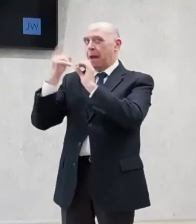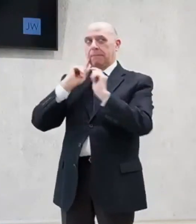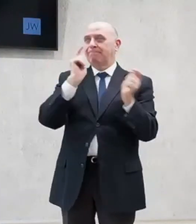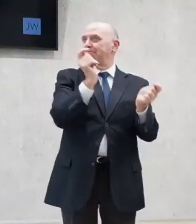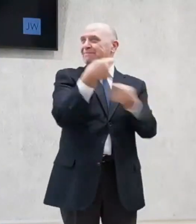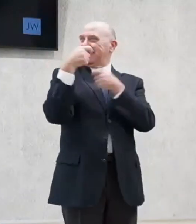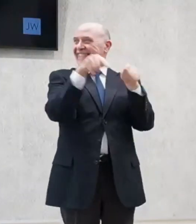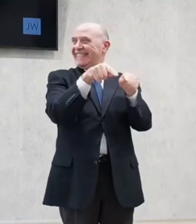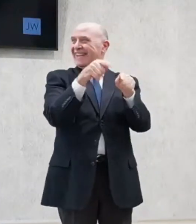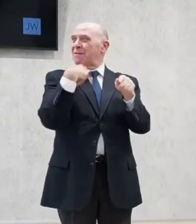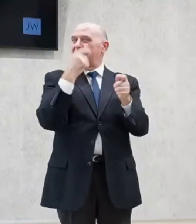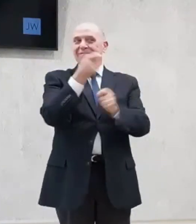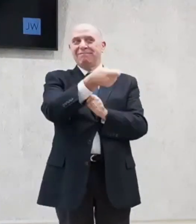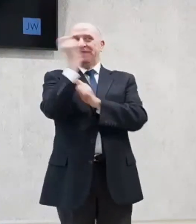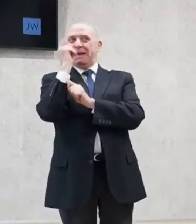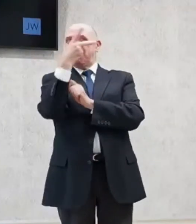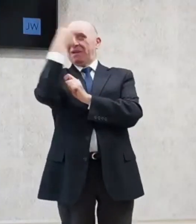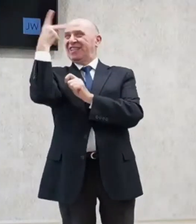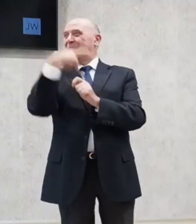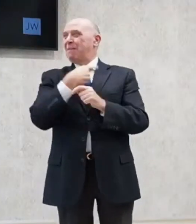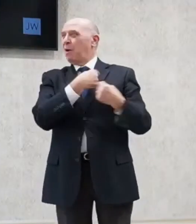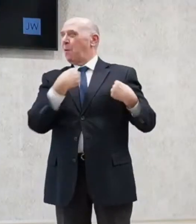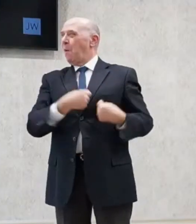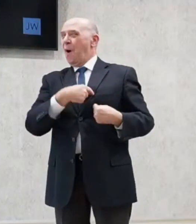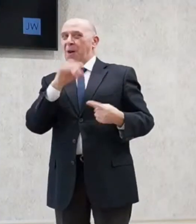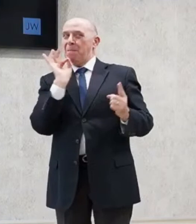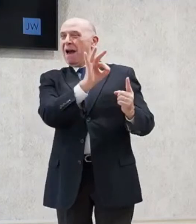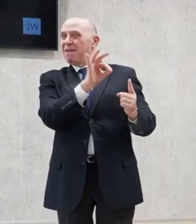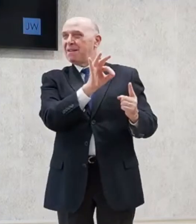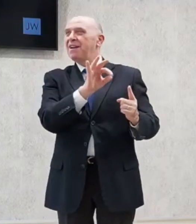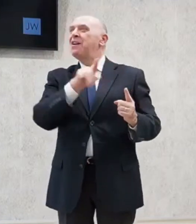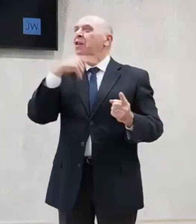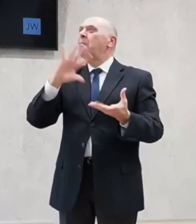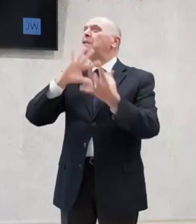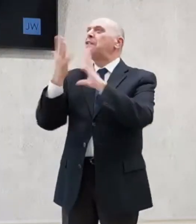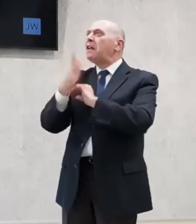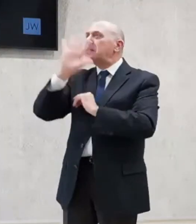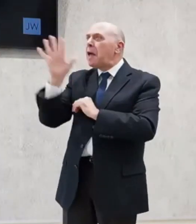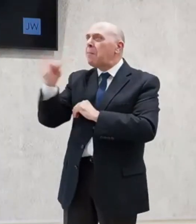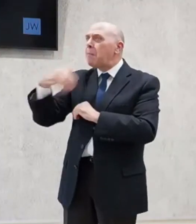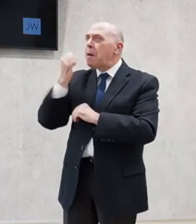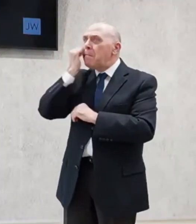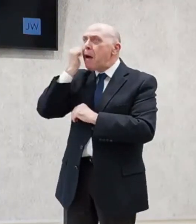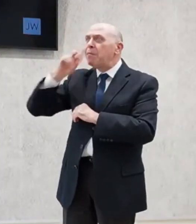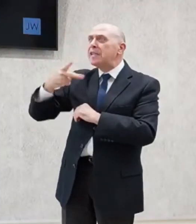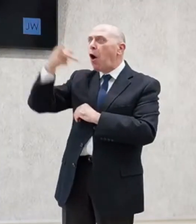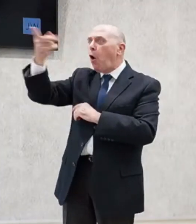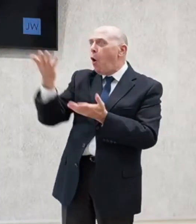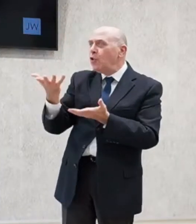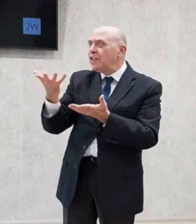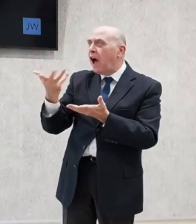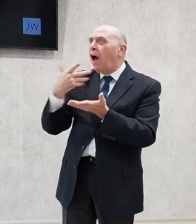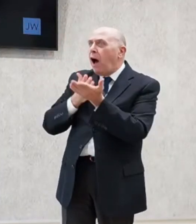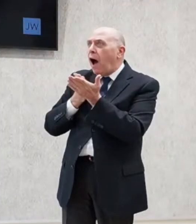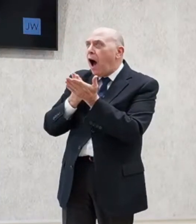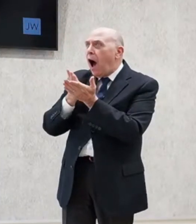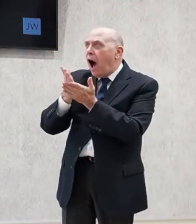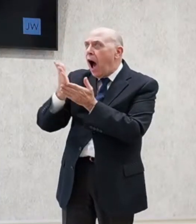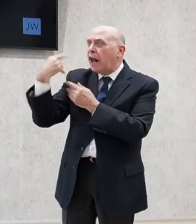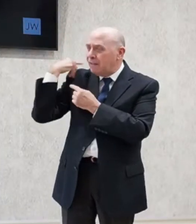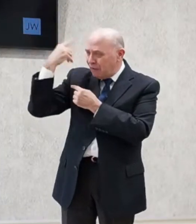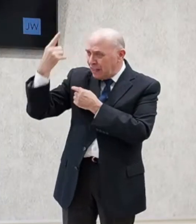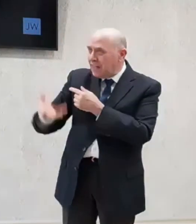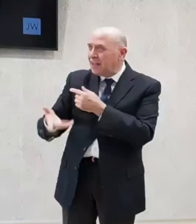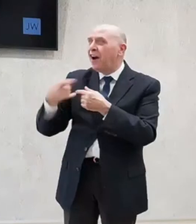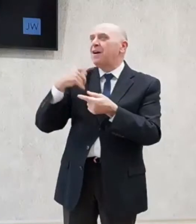sei diventata come una seconda mamma per gli scorsi 22 anni della mia vita A fianco della tua principessa che è